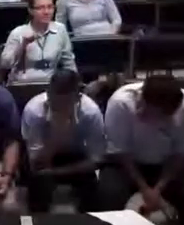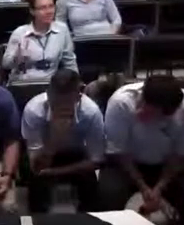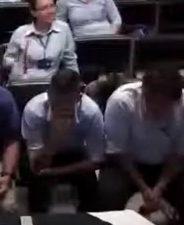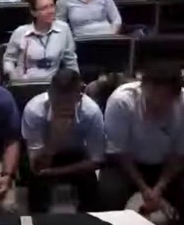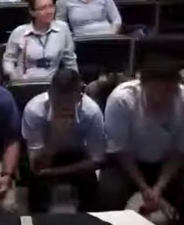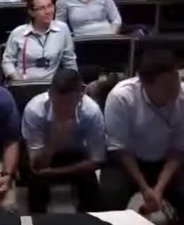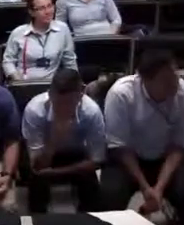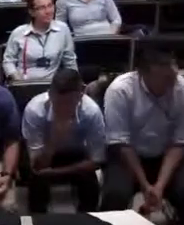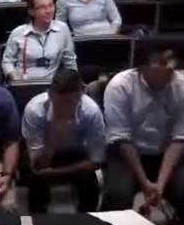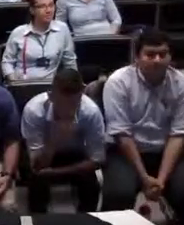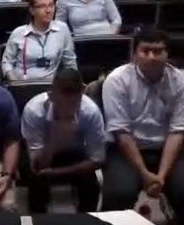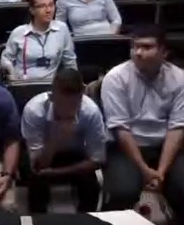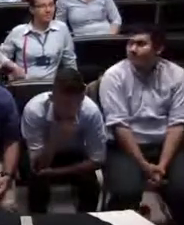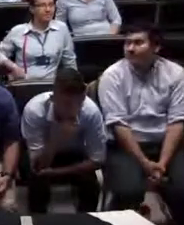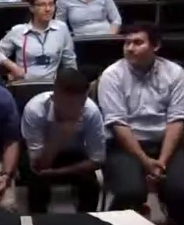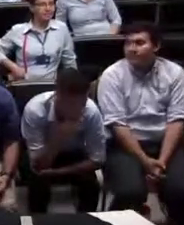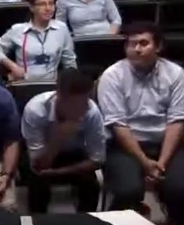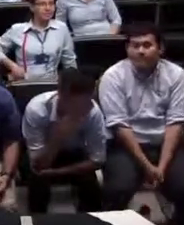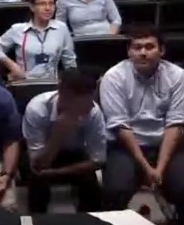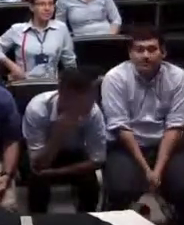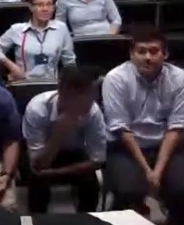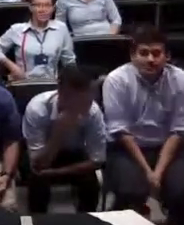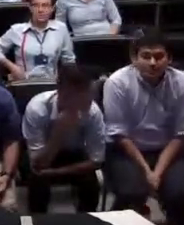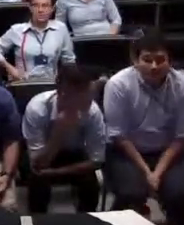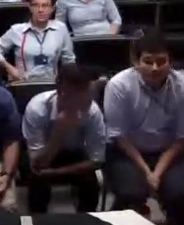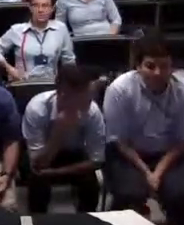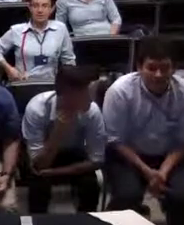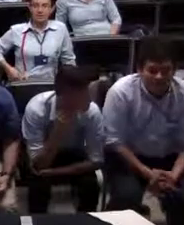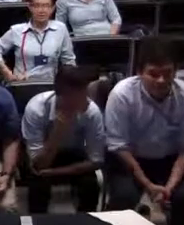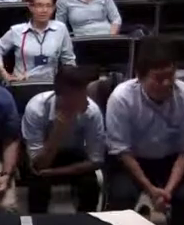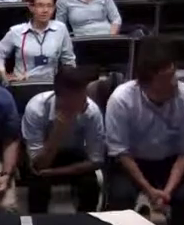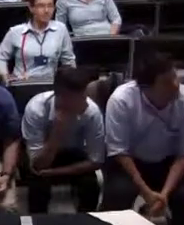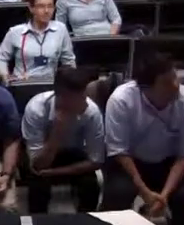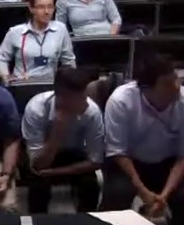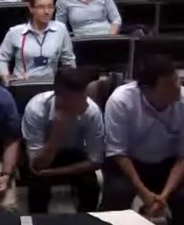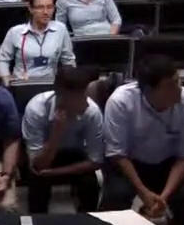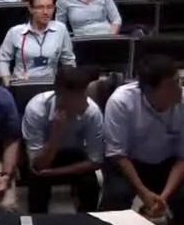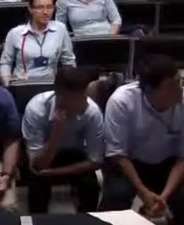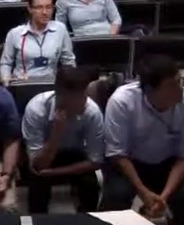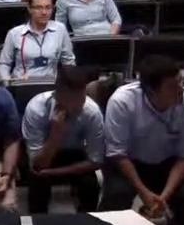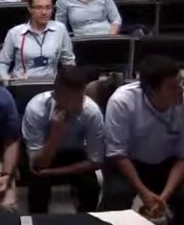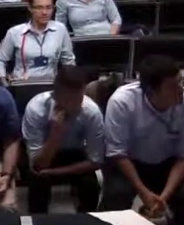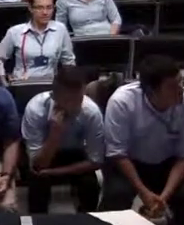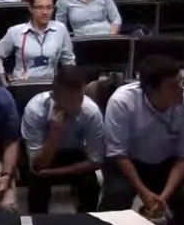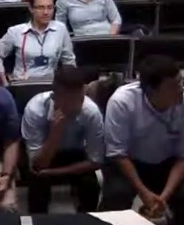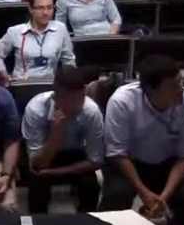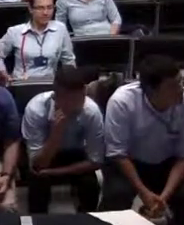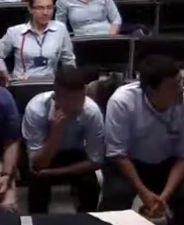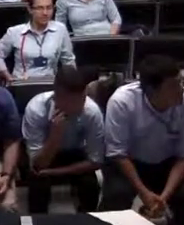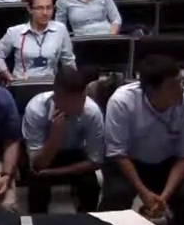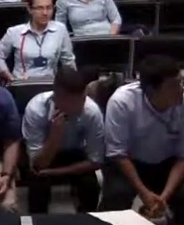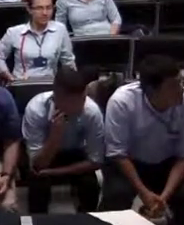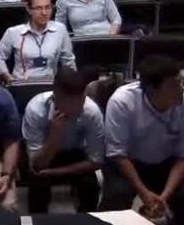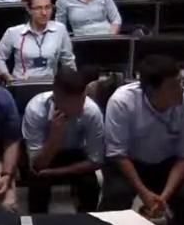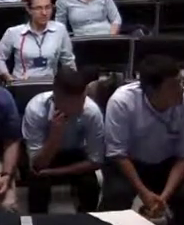SIMTEC, las siglas del Centro de Industria y Servicio del Meta, SIMTEC de